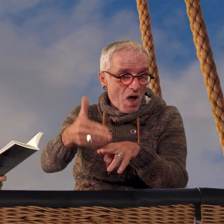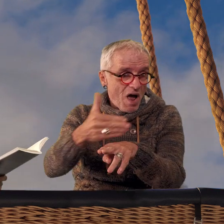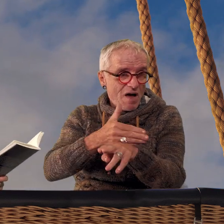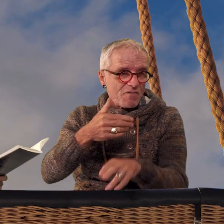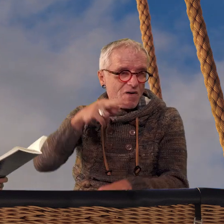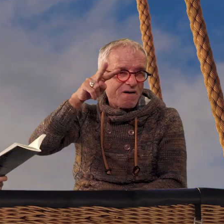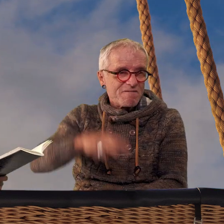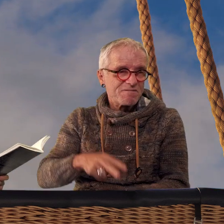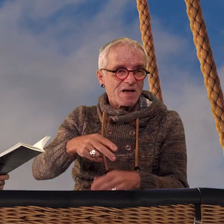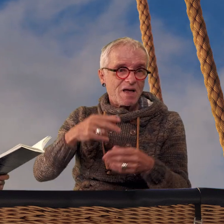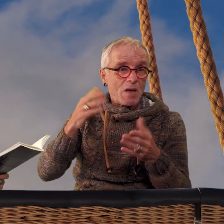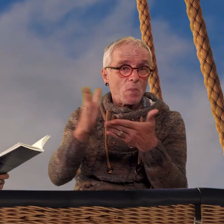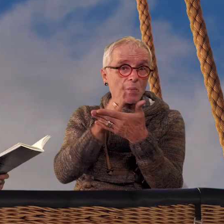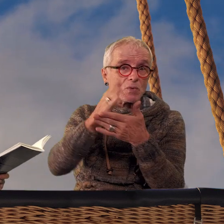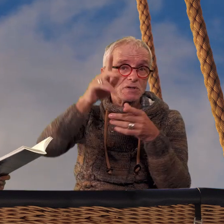réalités.